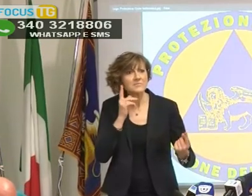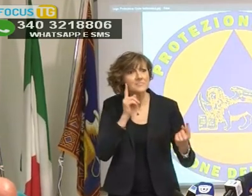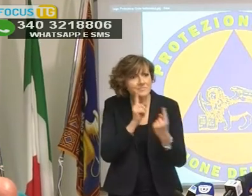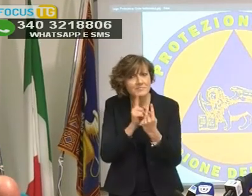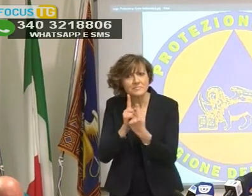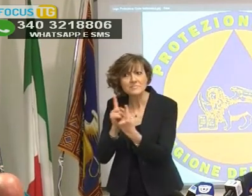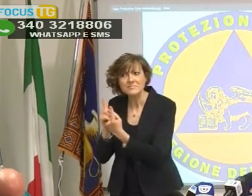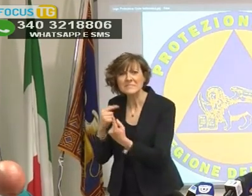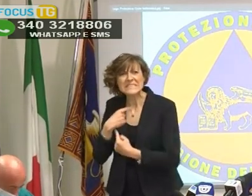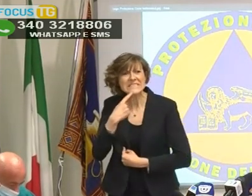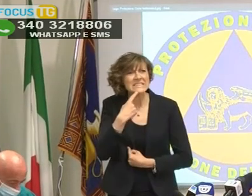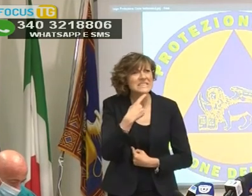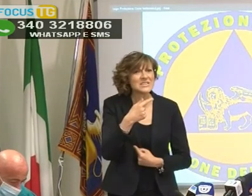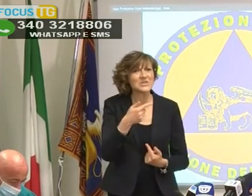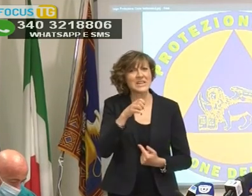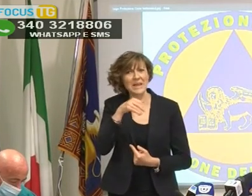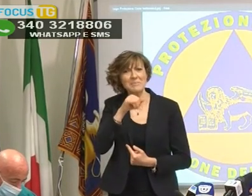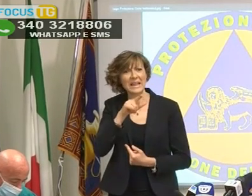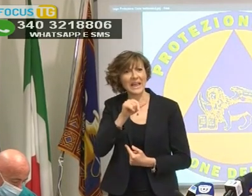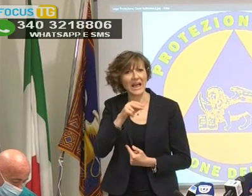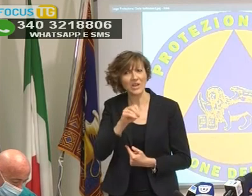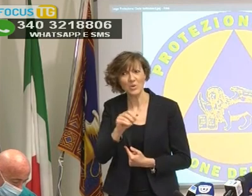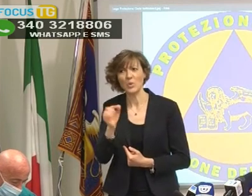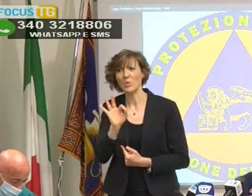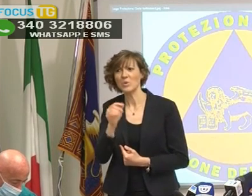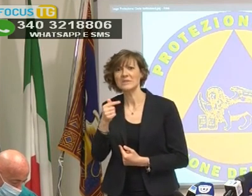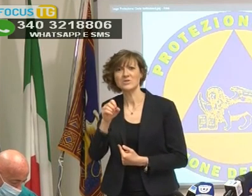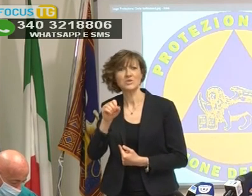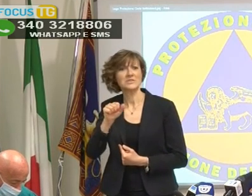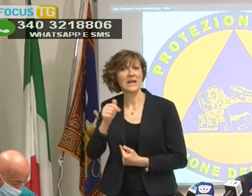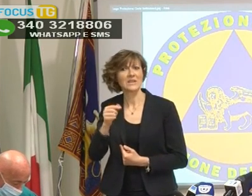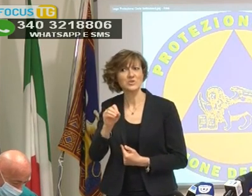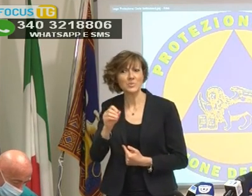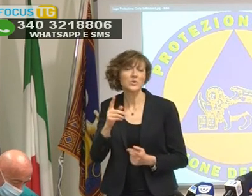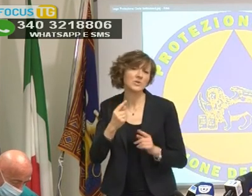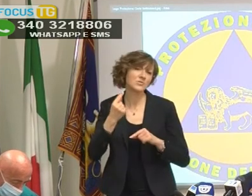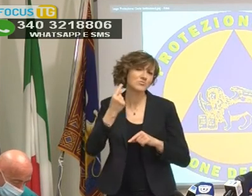ma chi è Emiliano, ma chi è Tosatto, nel senso che nell'immagine non vi vedono, per cui magari un giorno